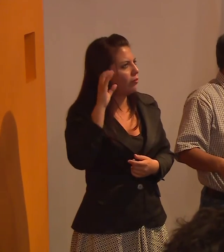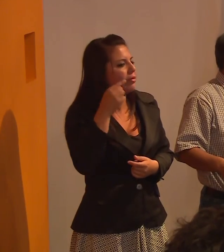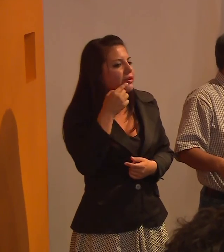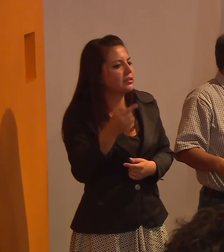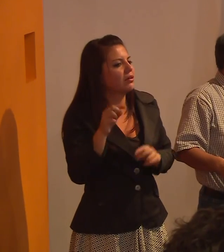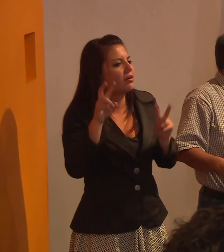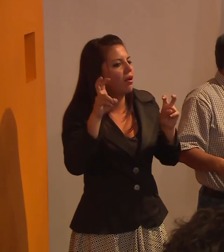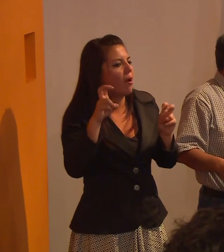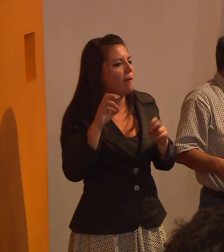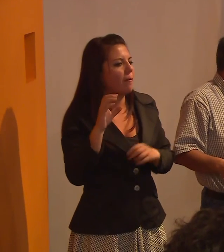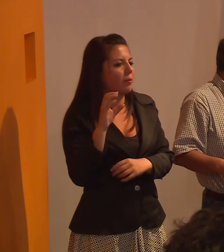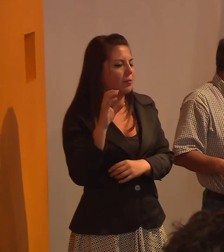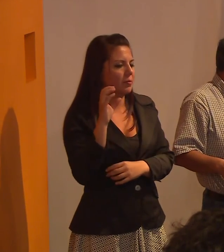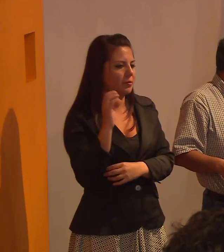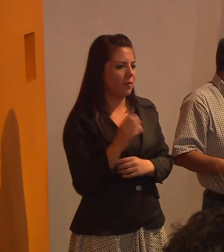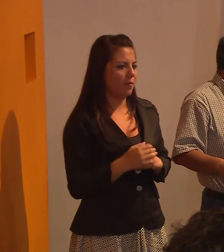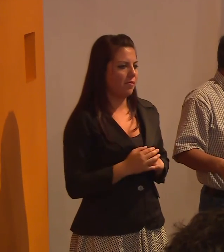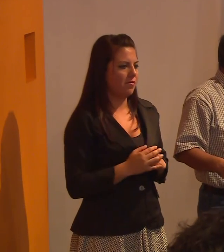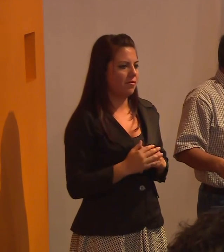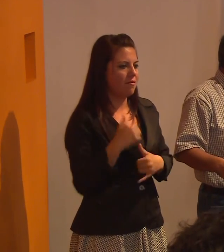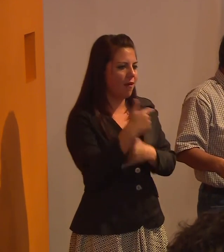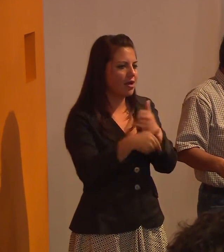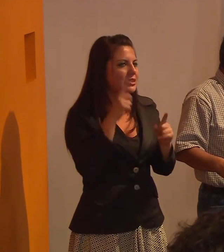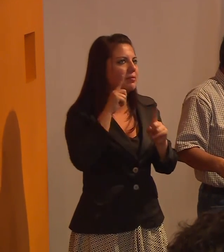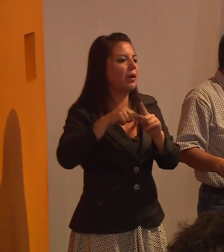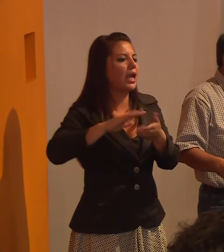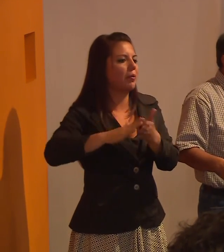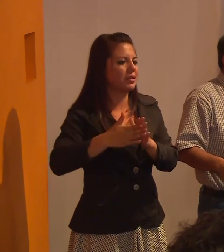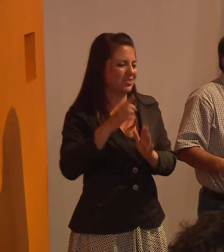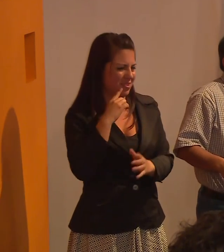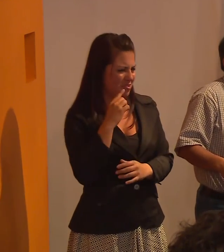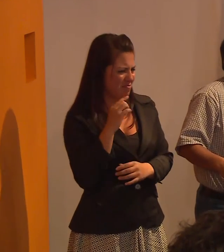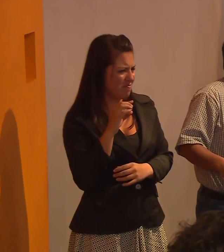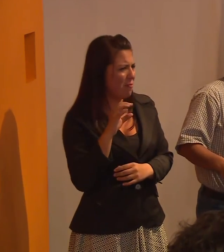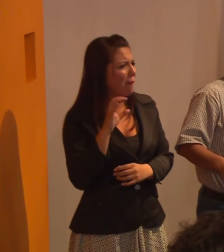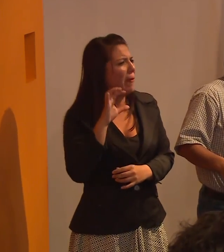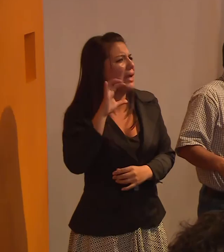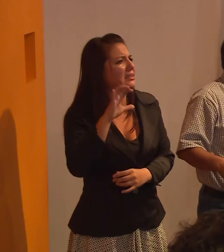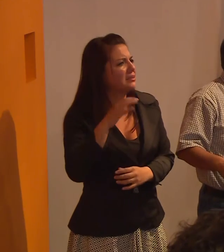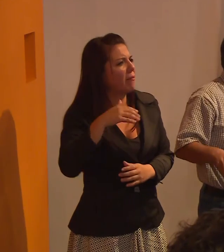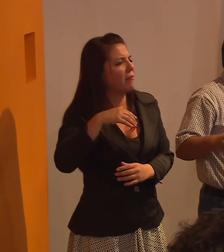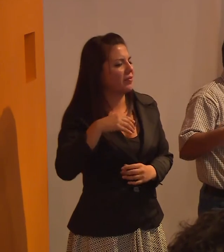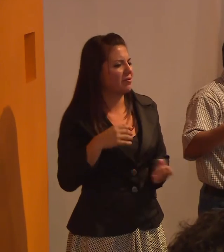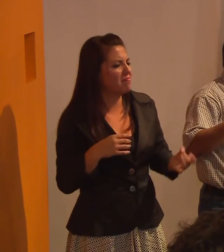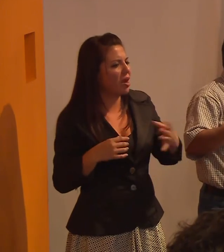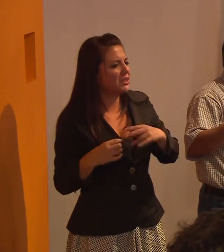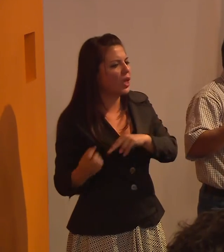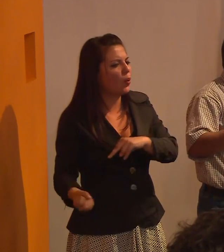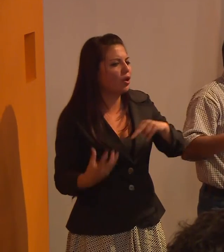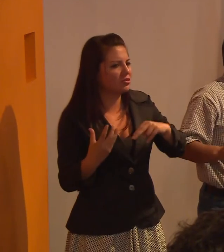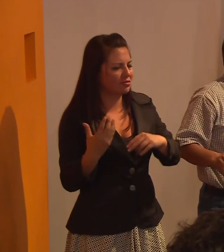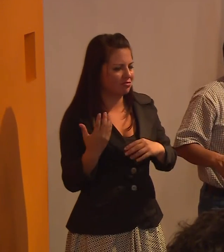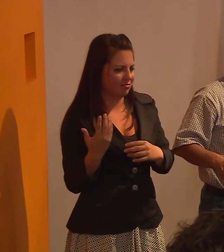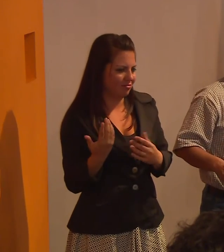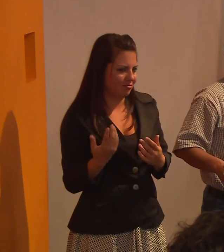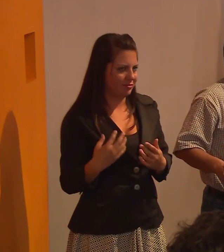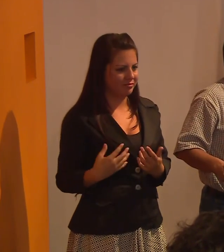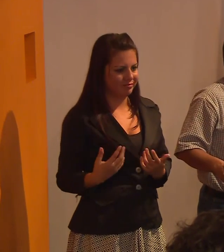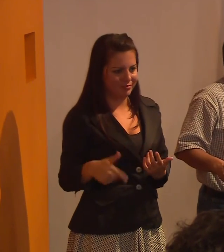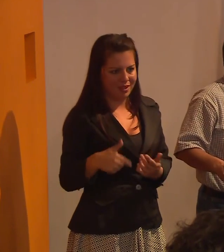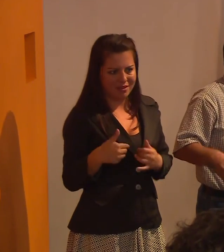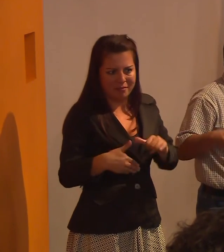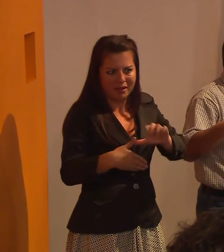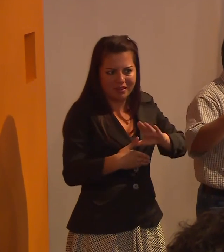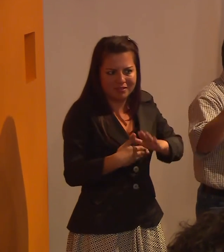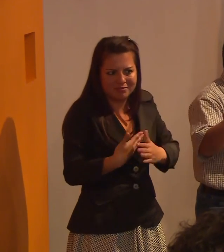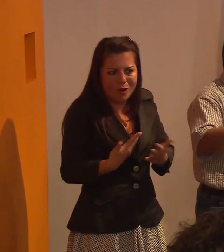paz, para el país, el país más educado de América, dice? Bueno, entonces, ¿de qué manera vamos a estar presentes en